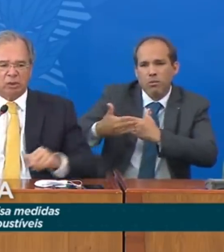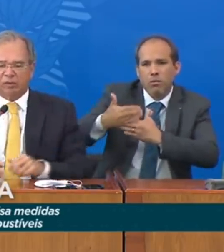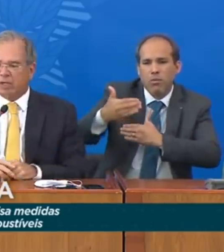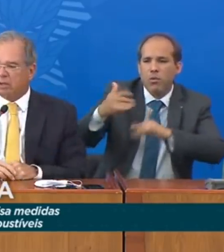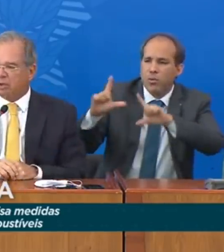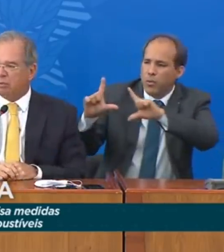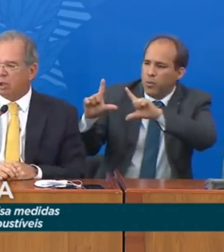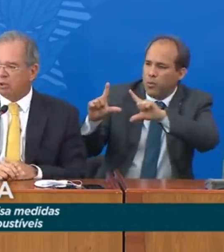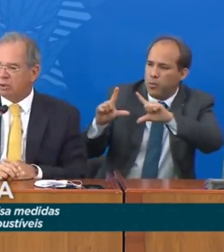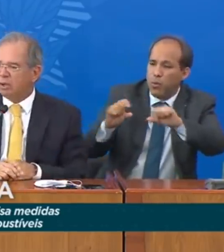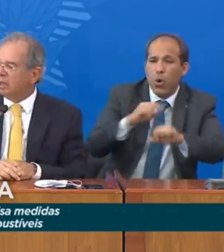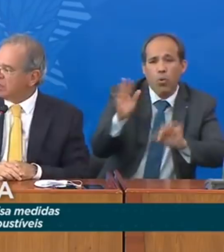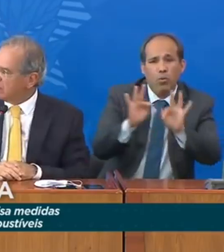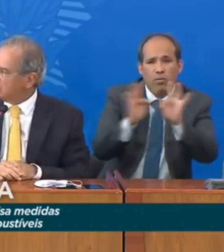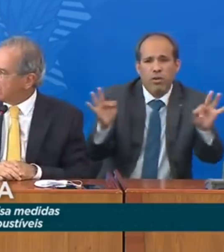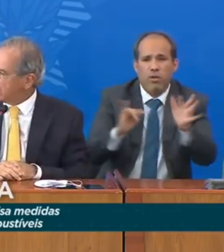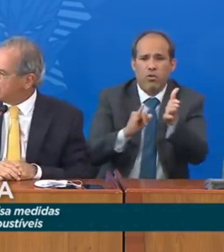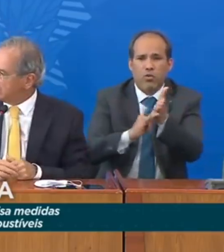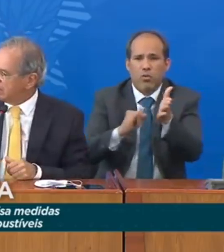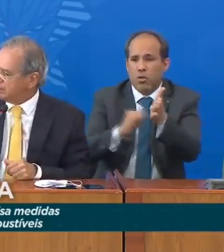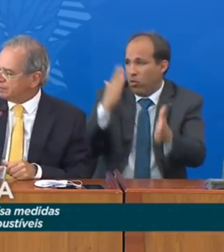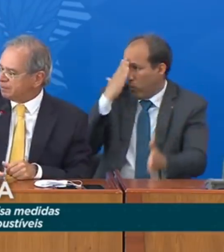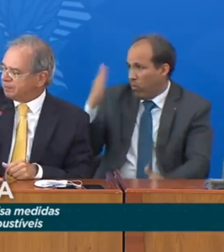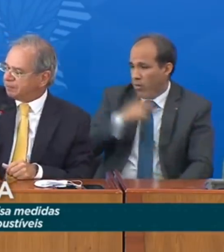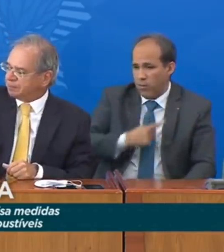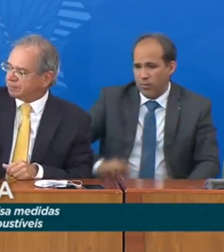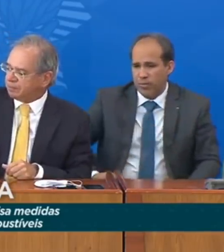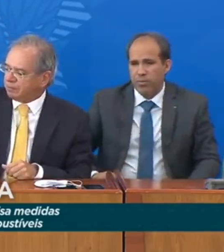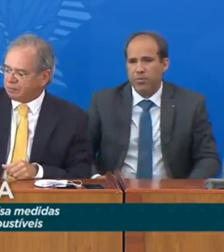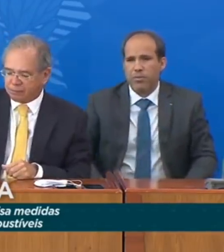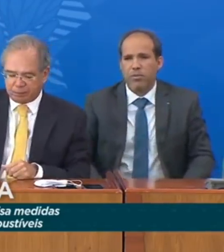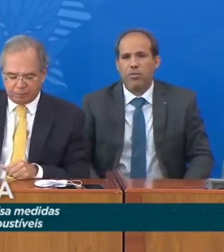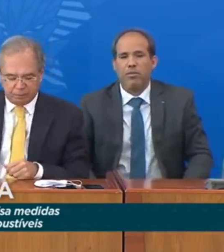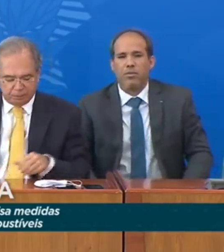redução e simplificação de impostos. Obrigado, presidente.